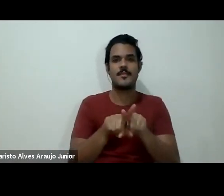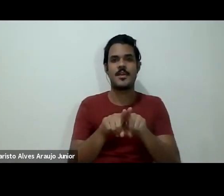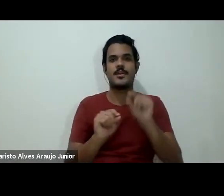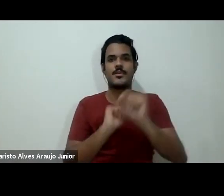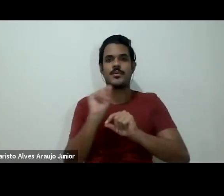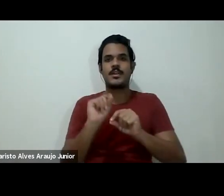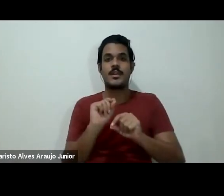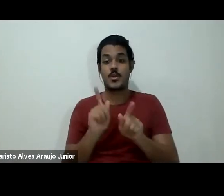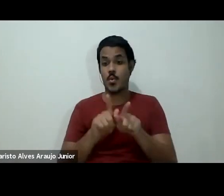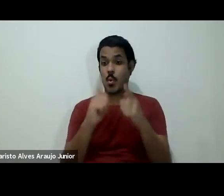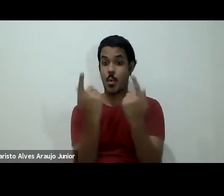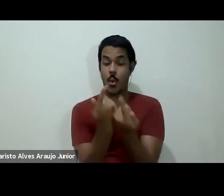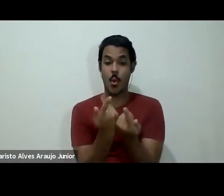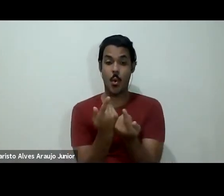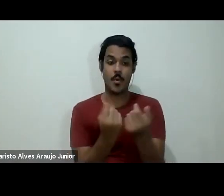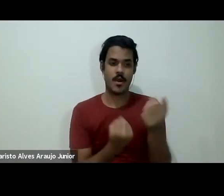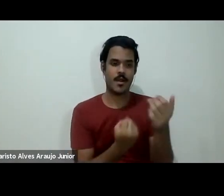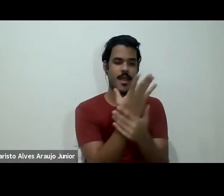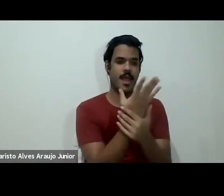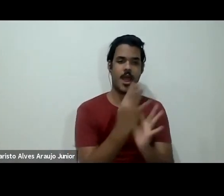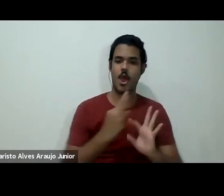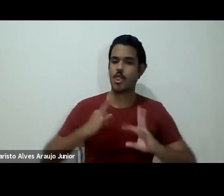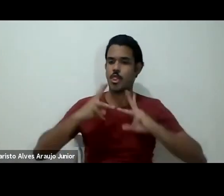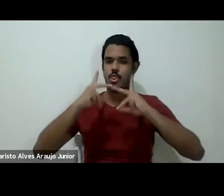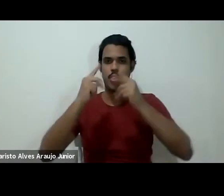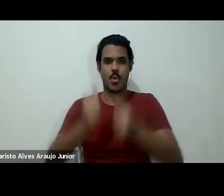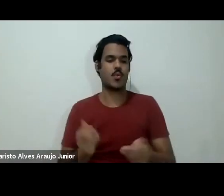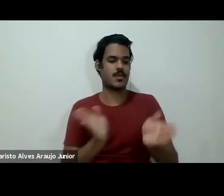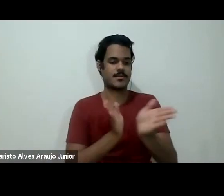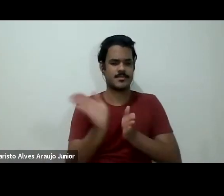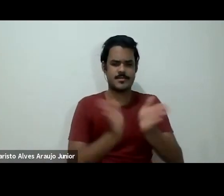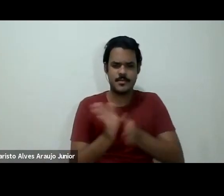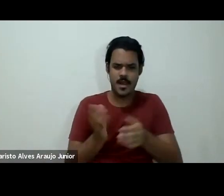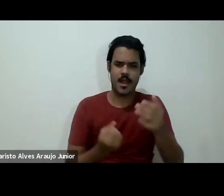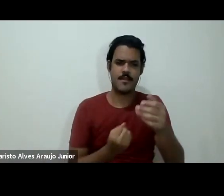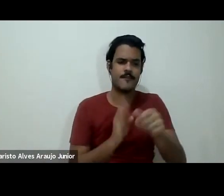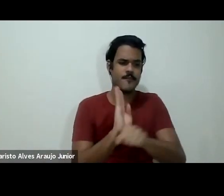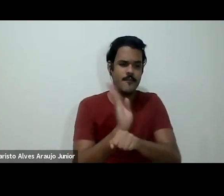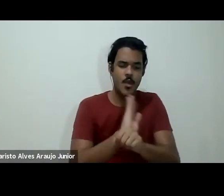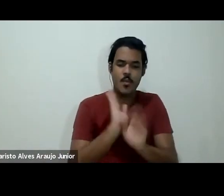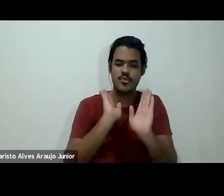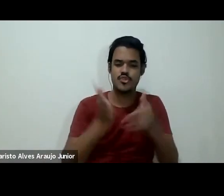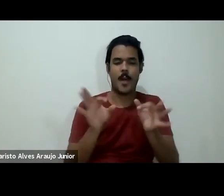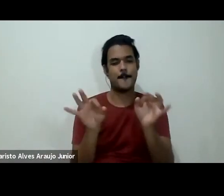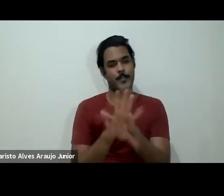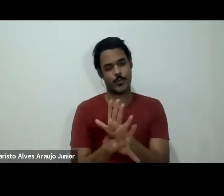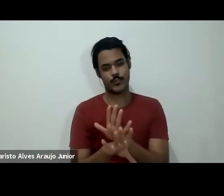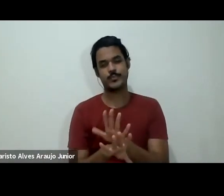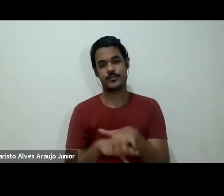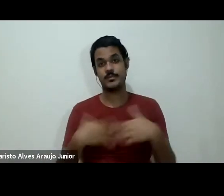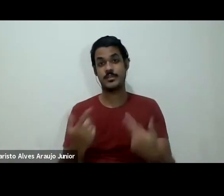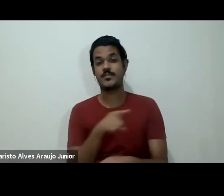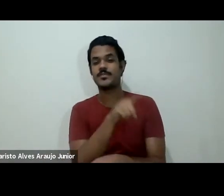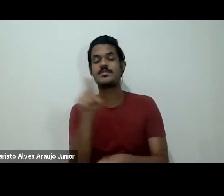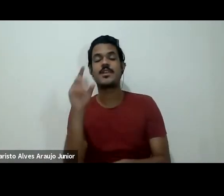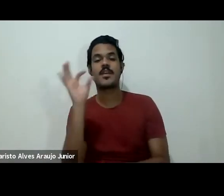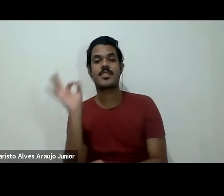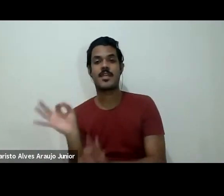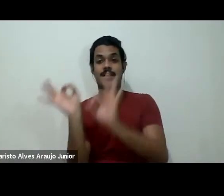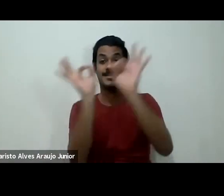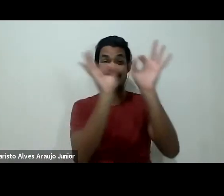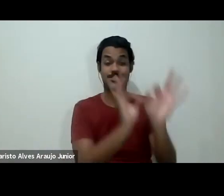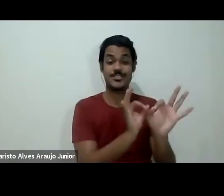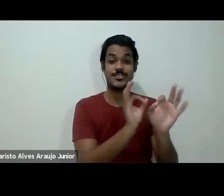equipe, né? Já fazer junto a acessibilidade de toda a produção do filme. E vocês podem ver o filme do Euriqui, quem ainda não